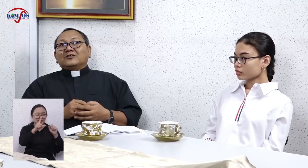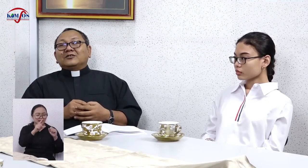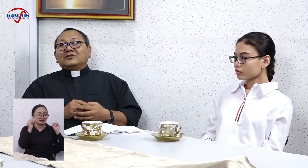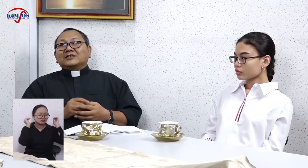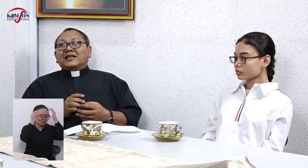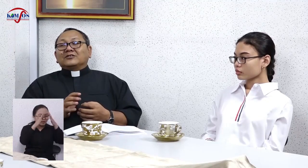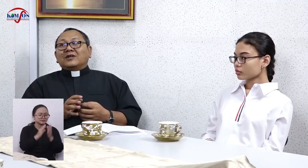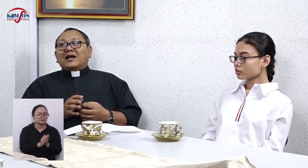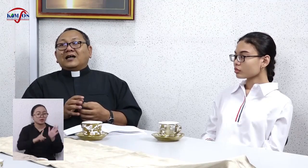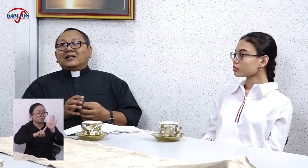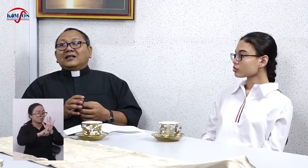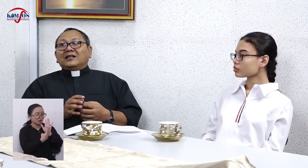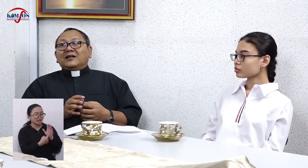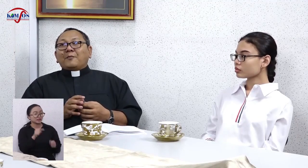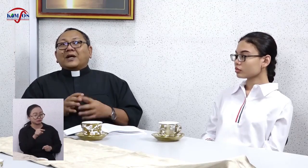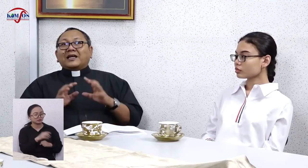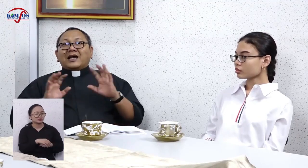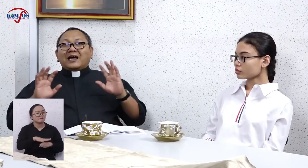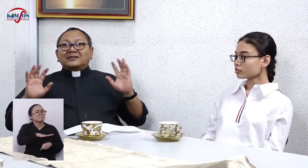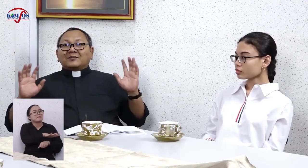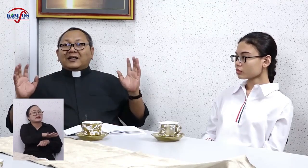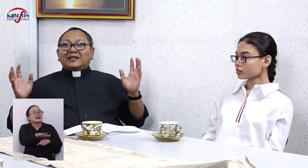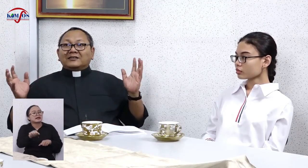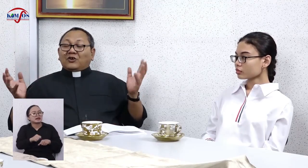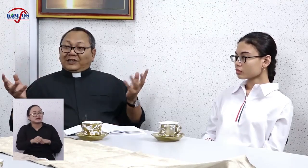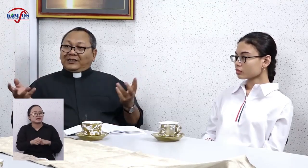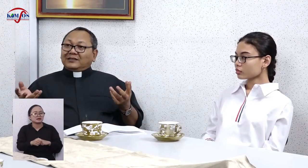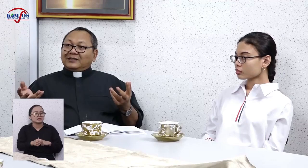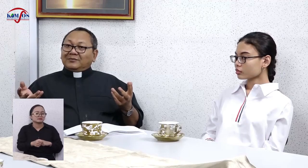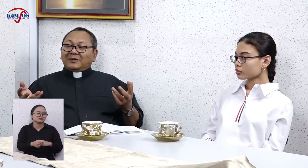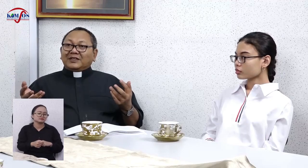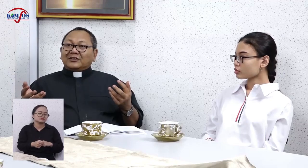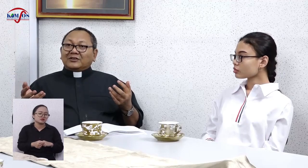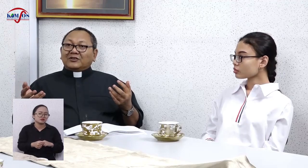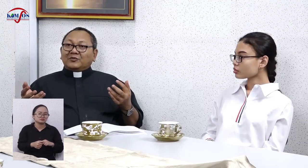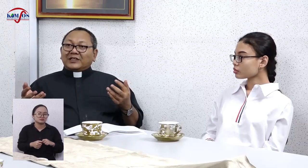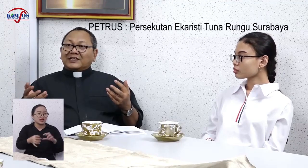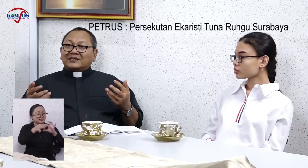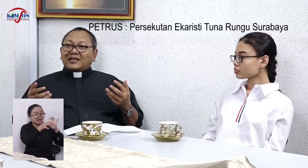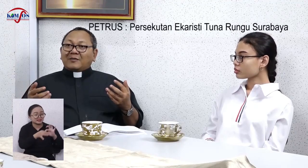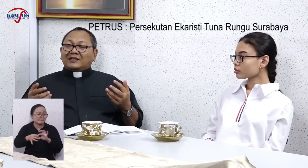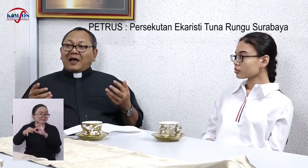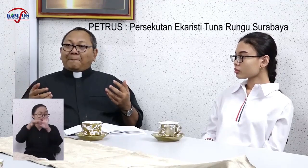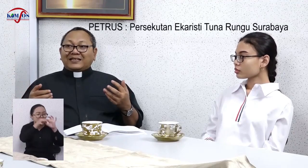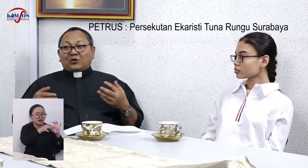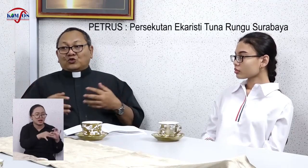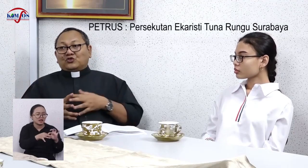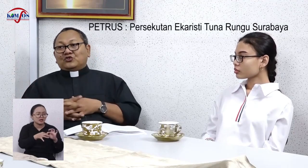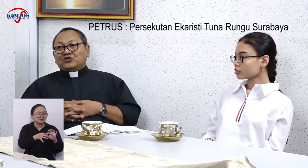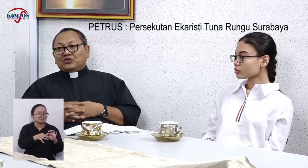lalu sejak itulah mereka semakin Solid membentuk komunitas namanya